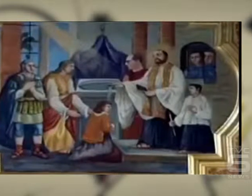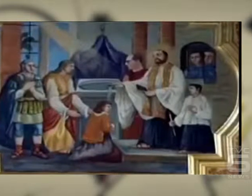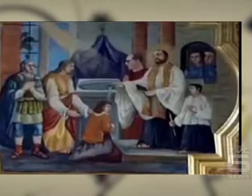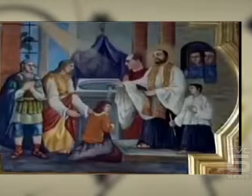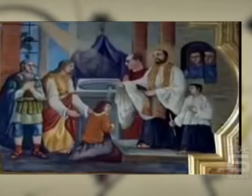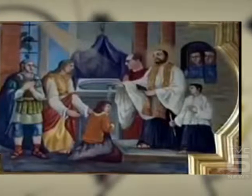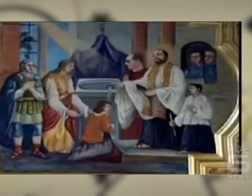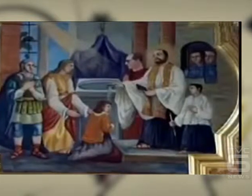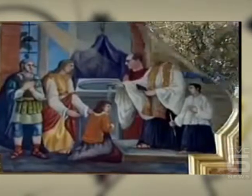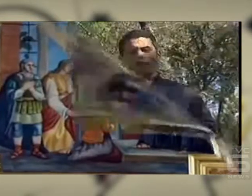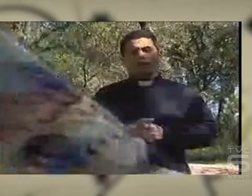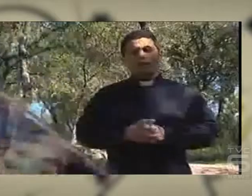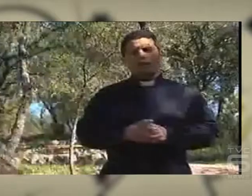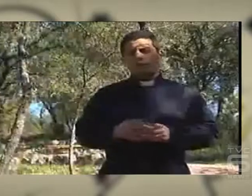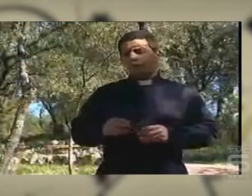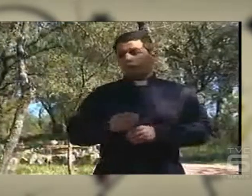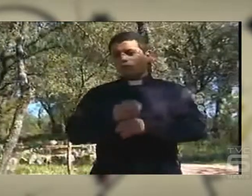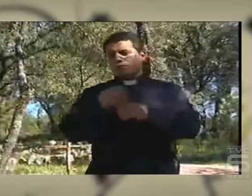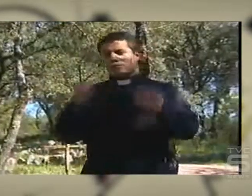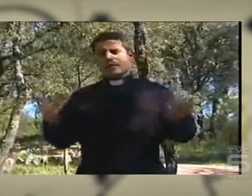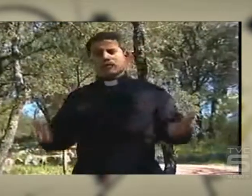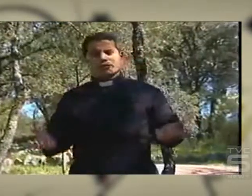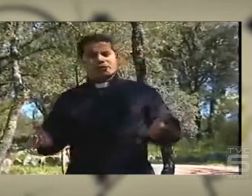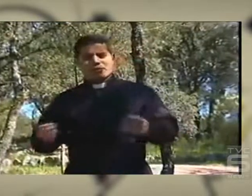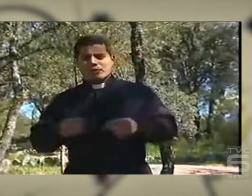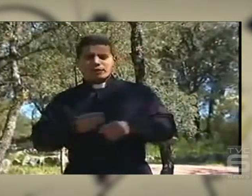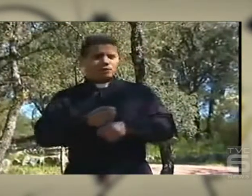Dermeval Barbosa Moreira, 44 Centro. Telefone